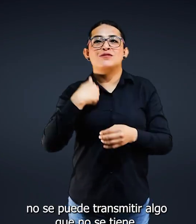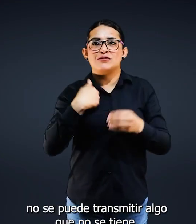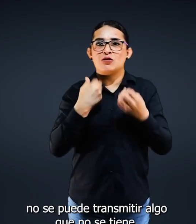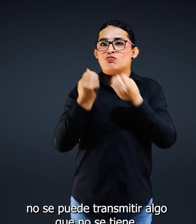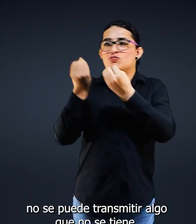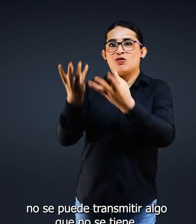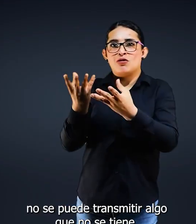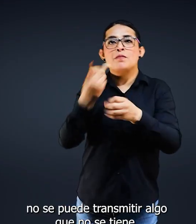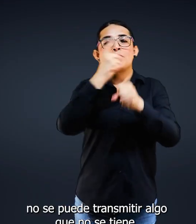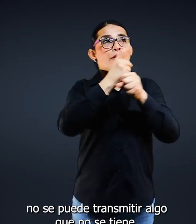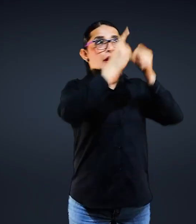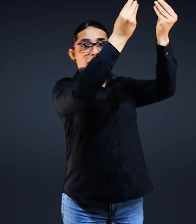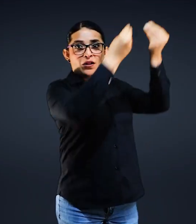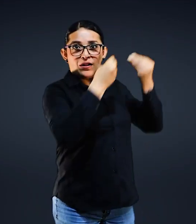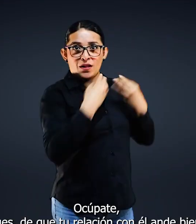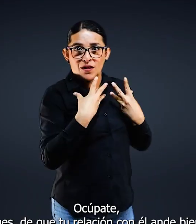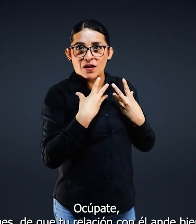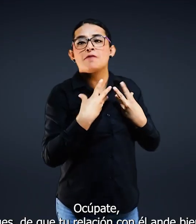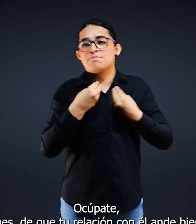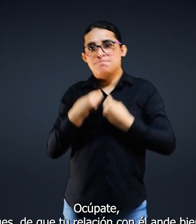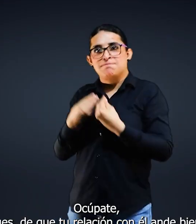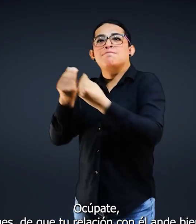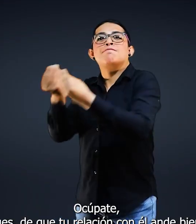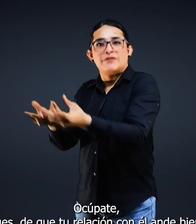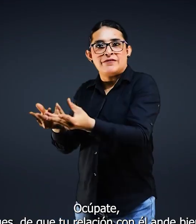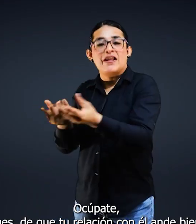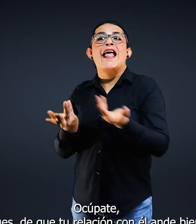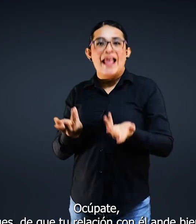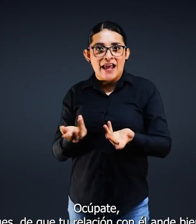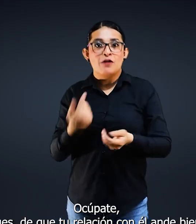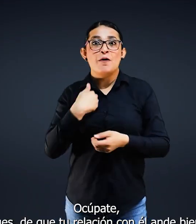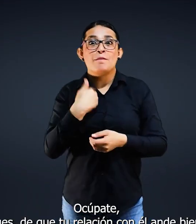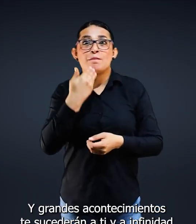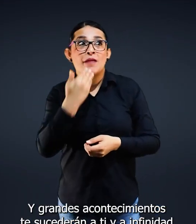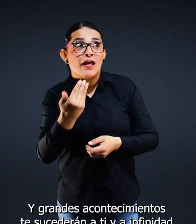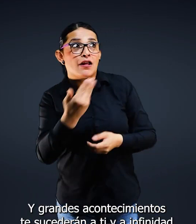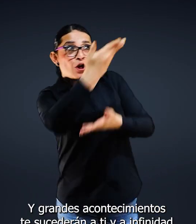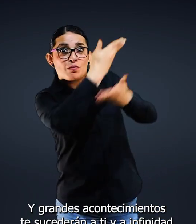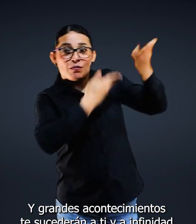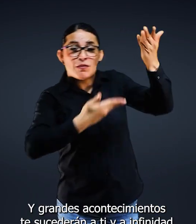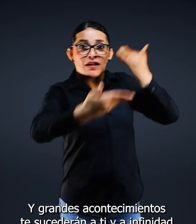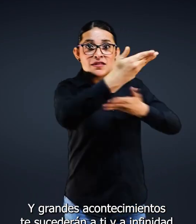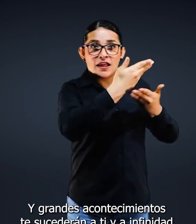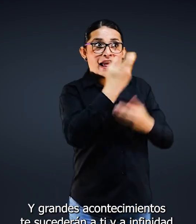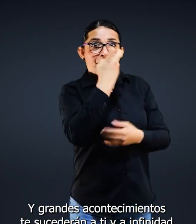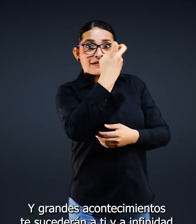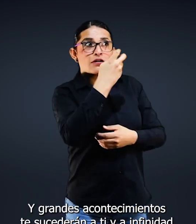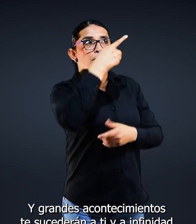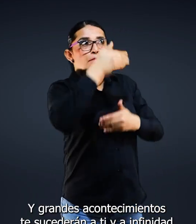se tiene. Ocúpate pues de que tu relación con Él ande bien y grandes acontecimientos te sucederán a ti